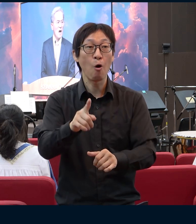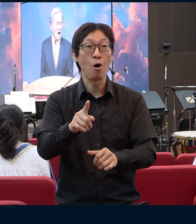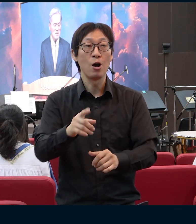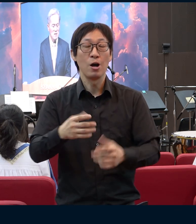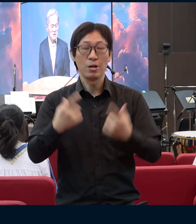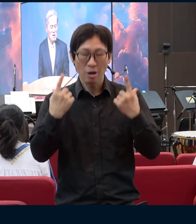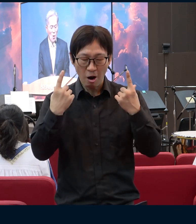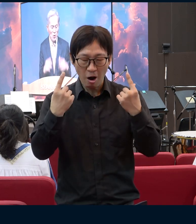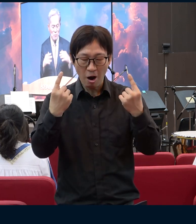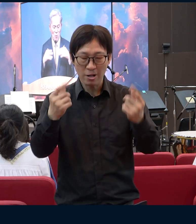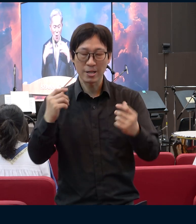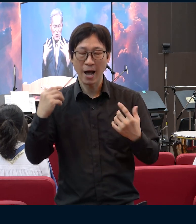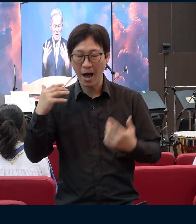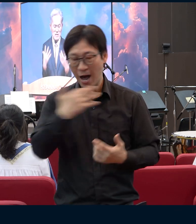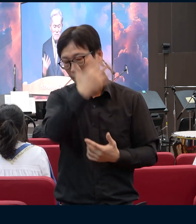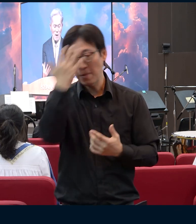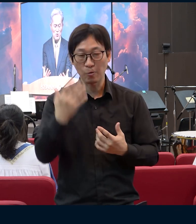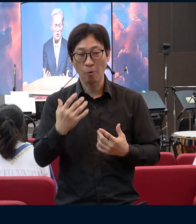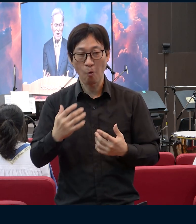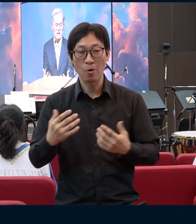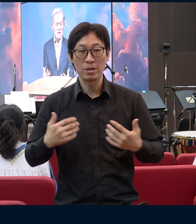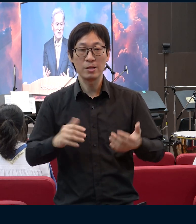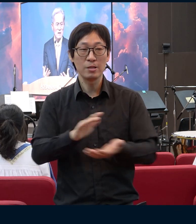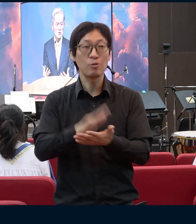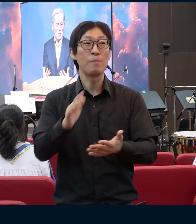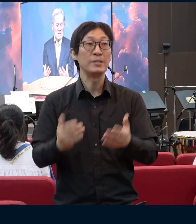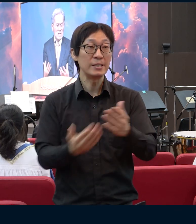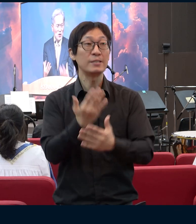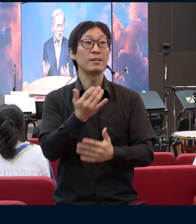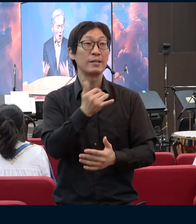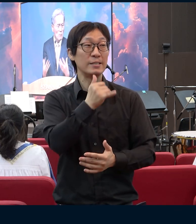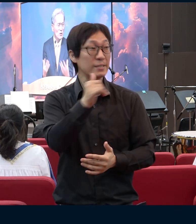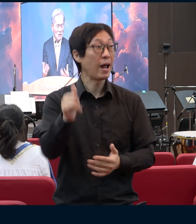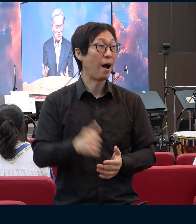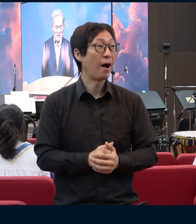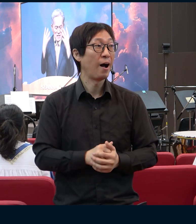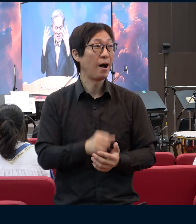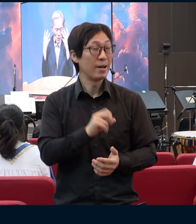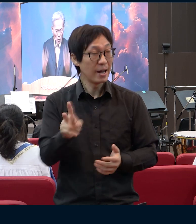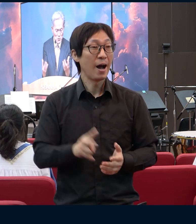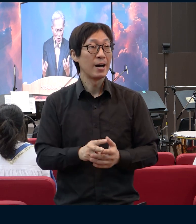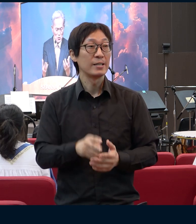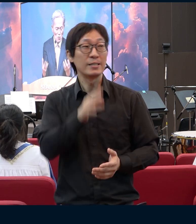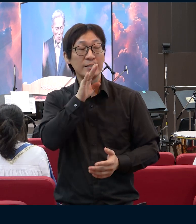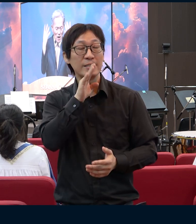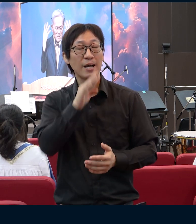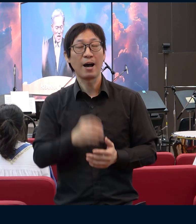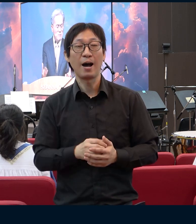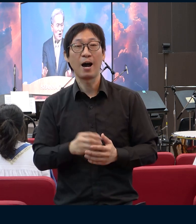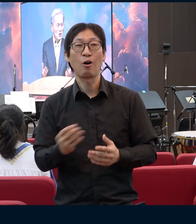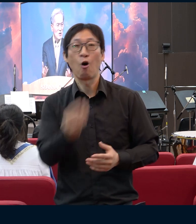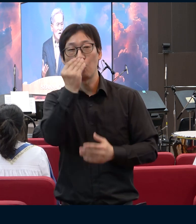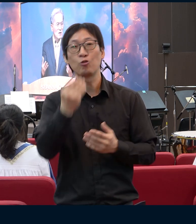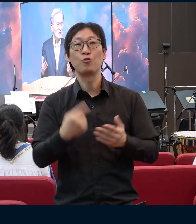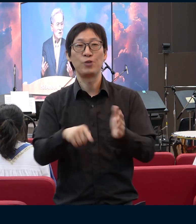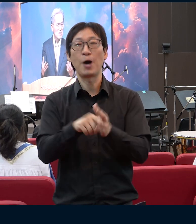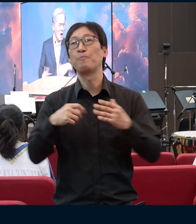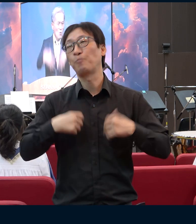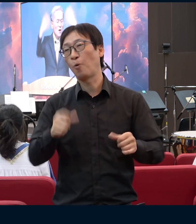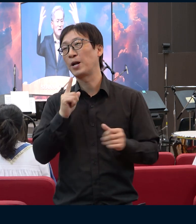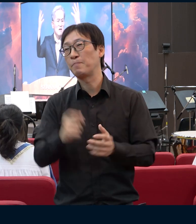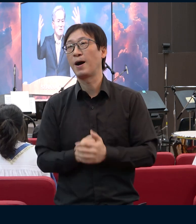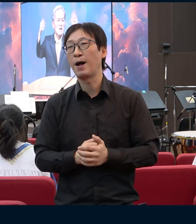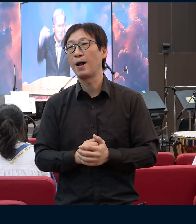합니다. 아니, 오히려 포기한 그 마음속에 정말 이전에 경험 못했던 새로운 열정과 생명